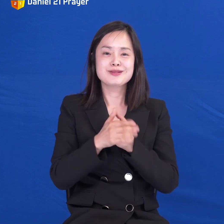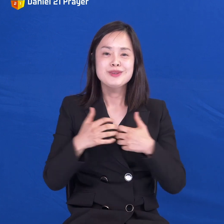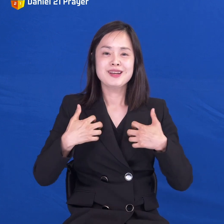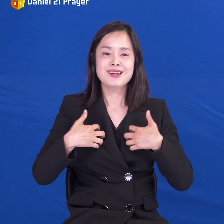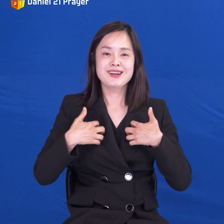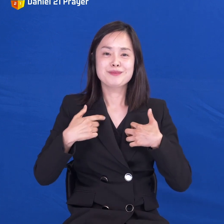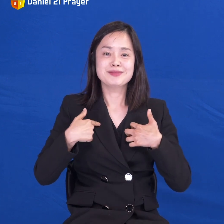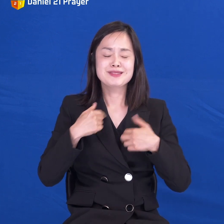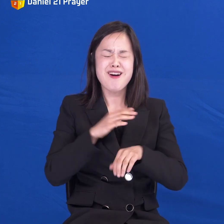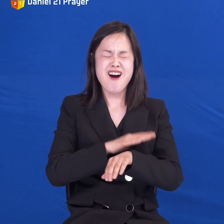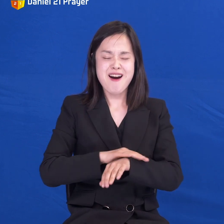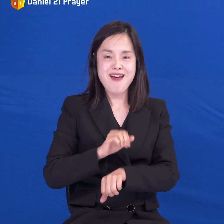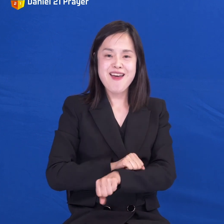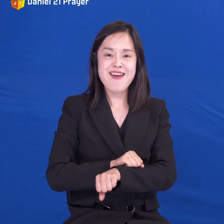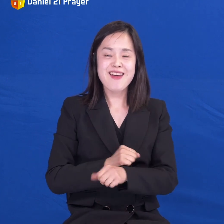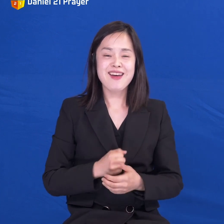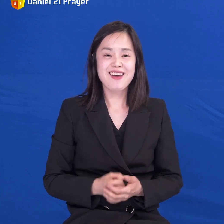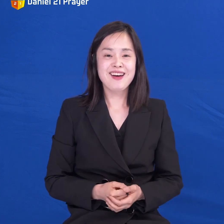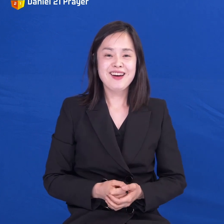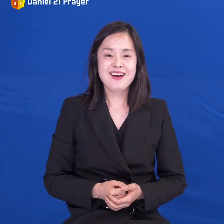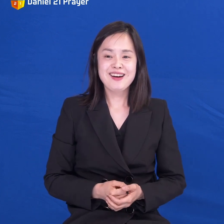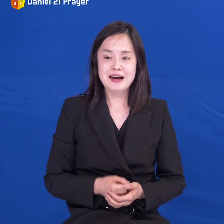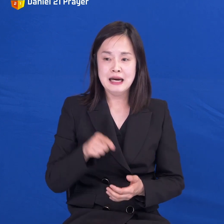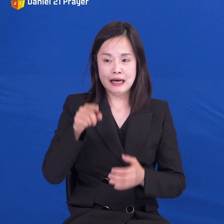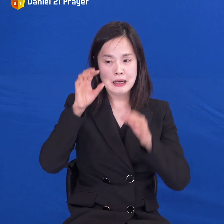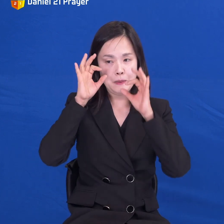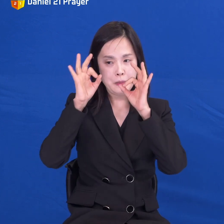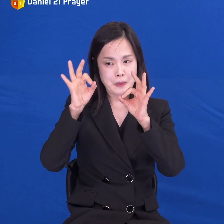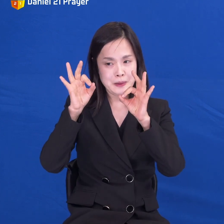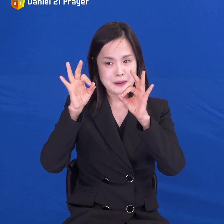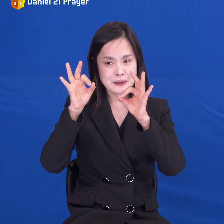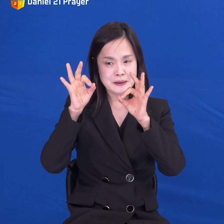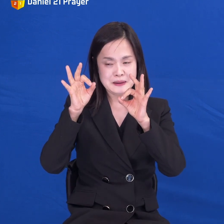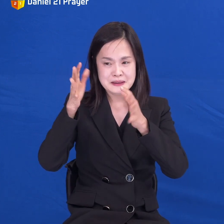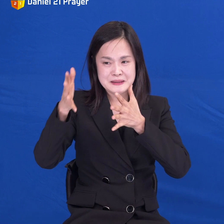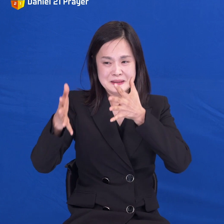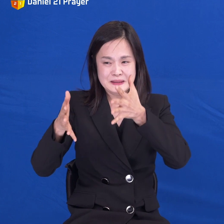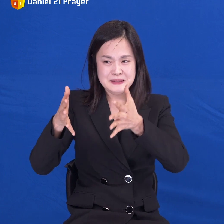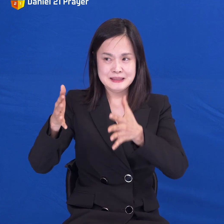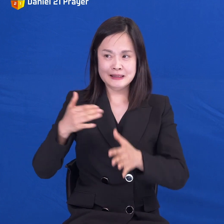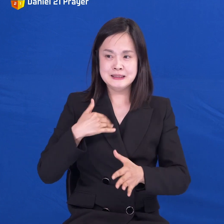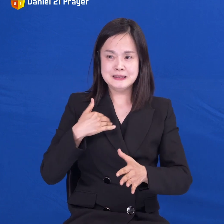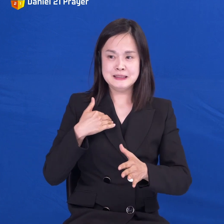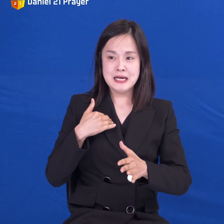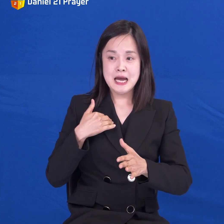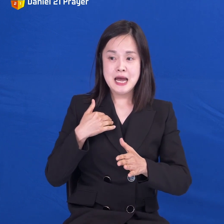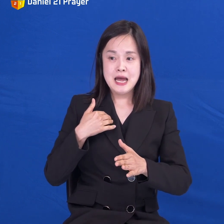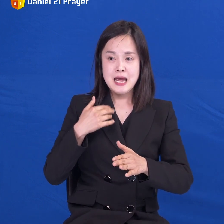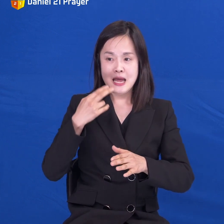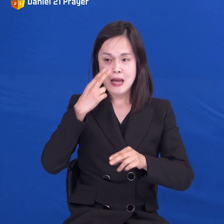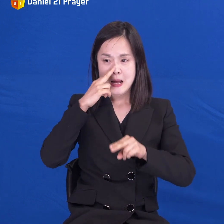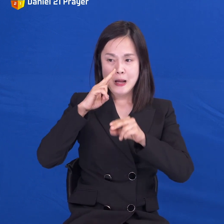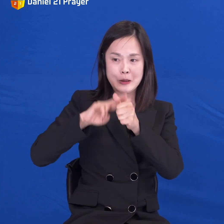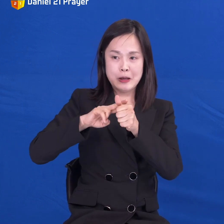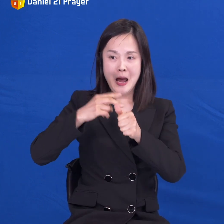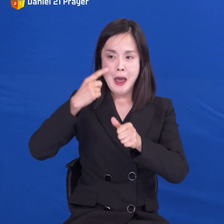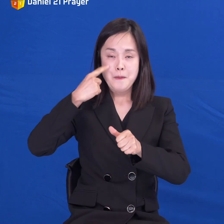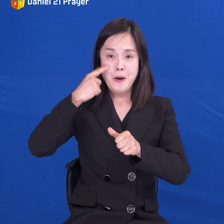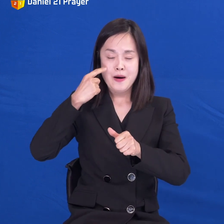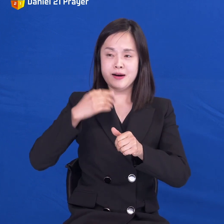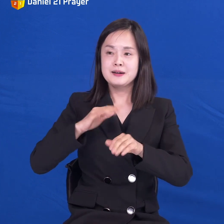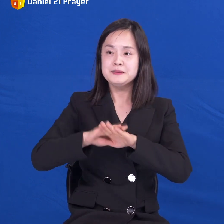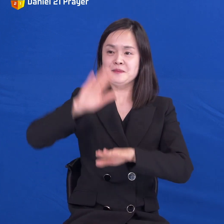않습니까? 그래서 제가 가만히 보고 있다가 사회자가 더 없습니까 하니까 제가 손을 들었어요. 나갔어요. 저는